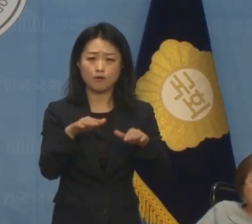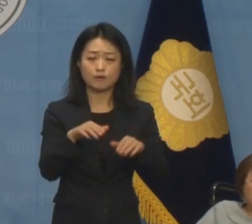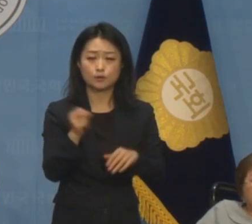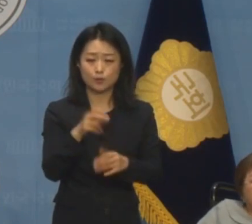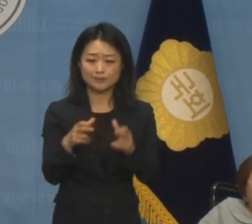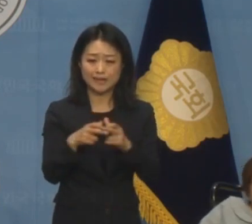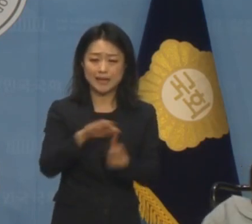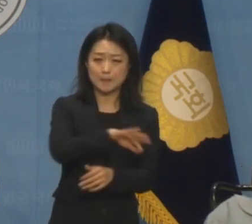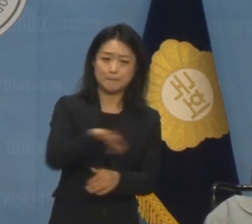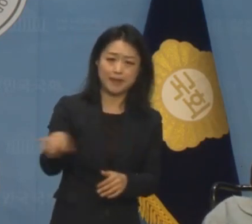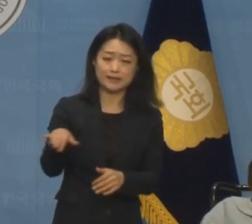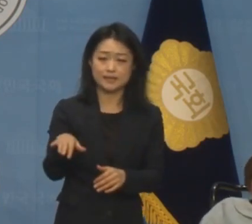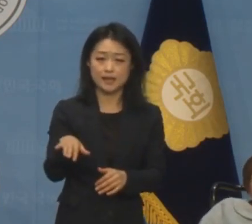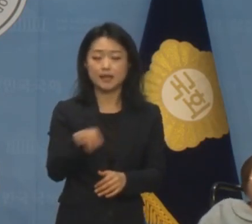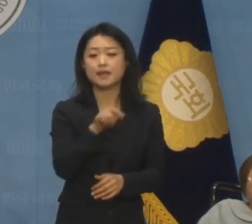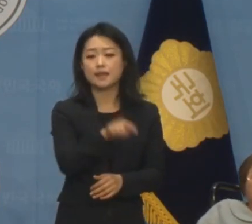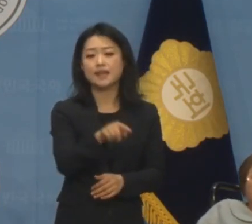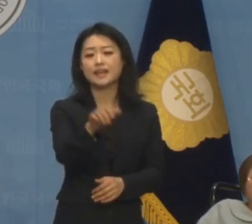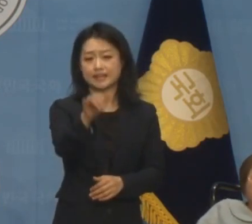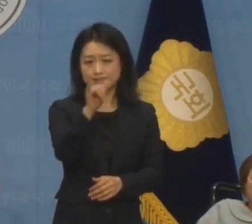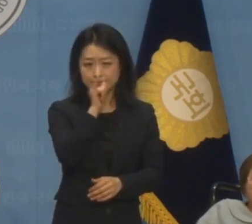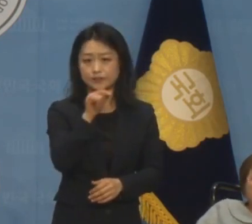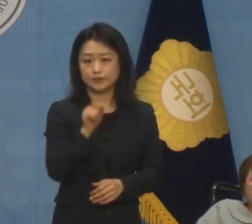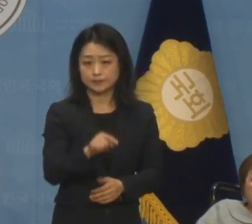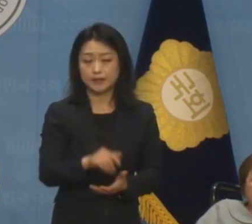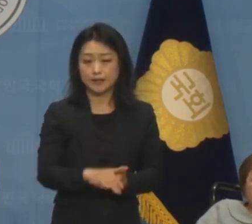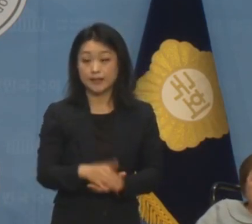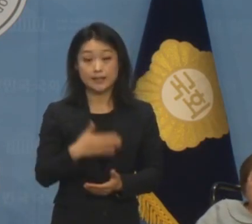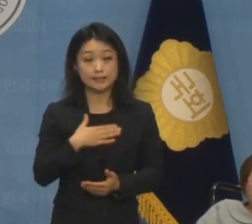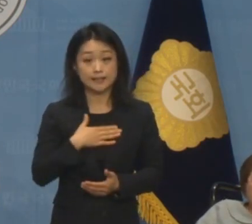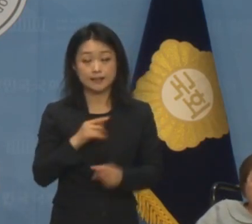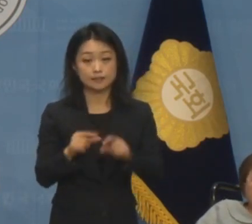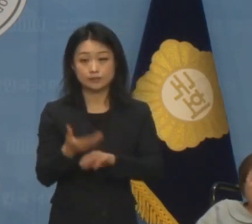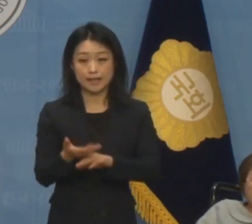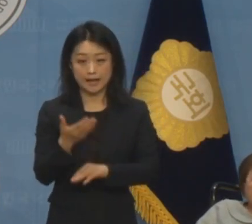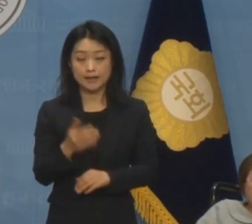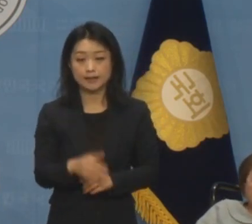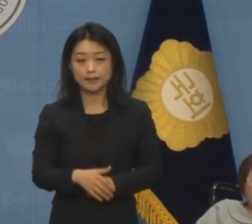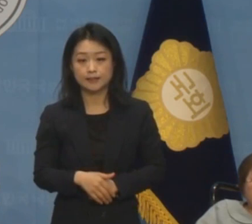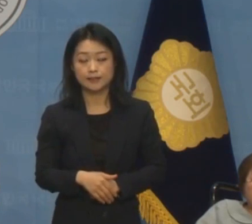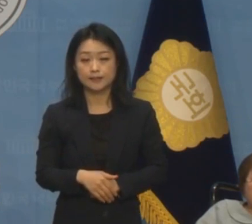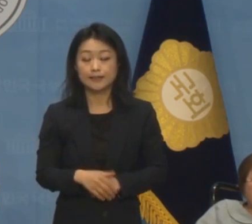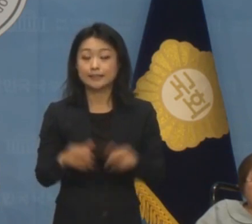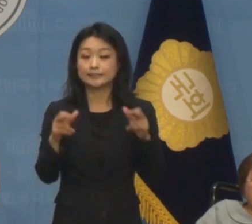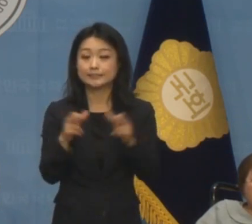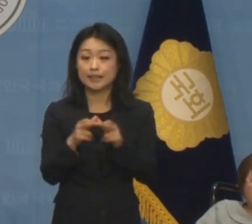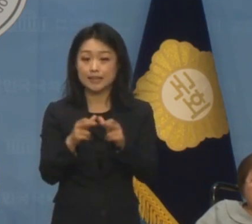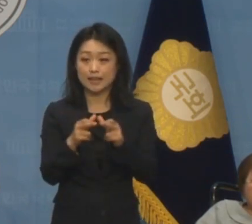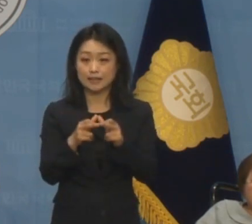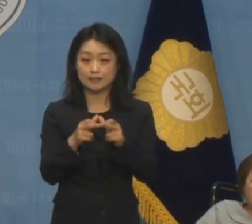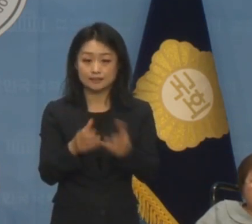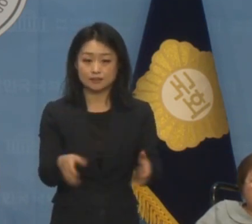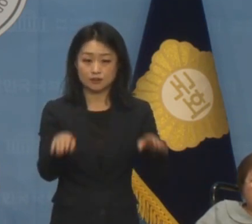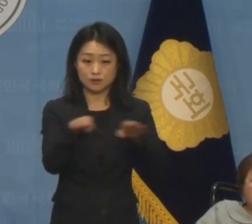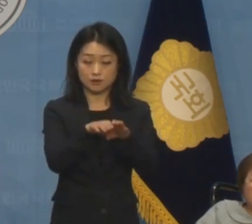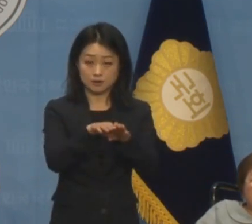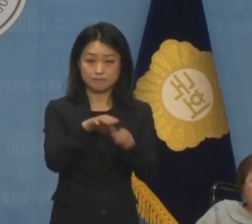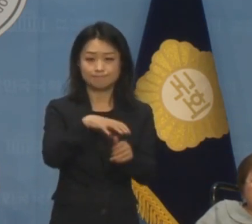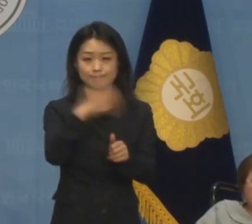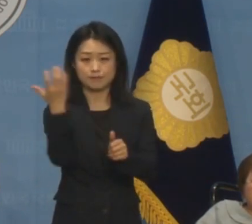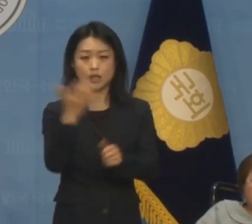배제를 범하는 것입니다. 저는 더 이상 장애인의 탈시설